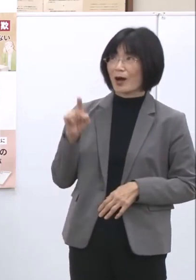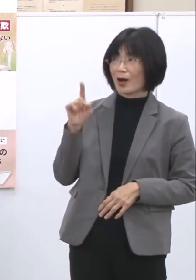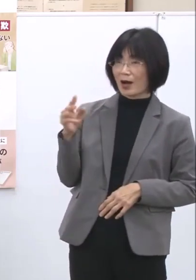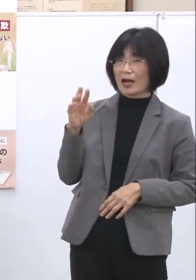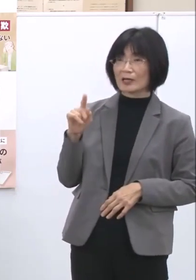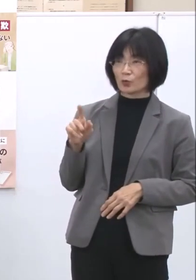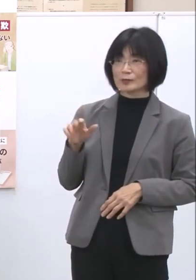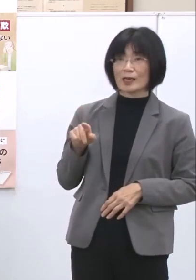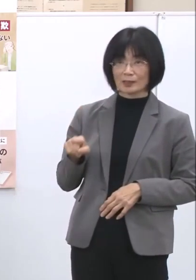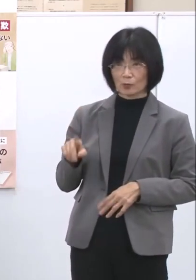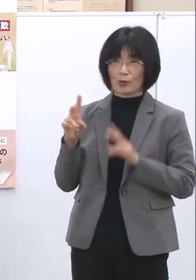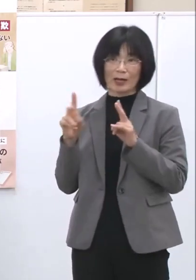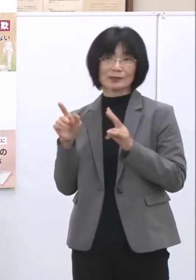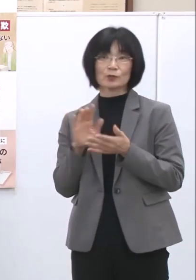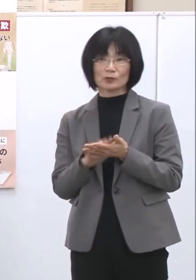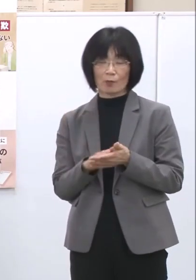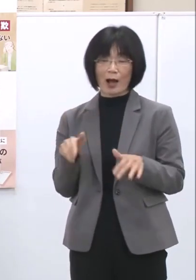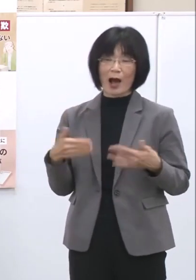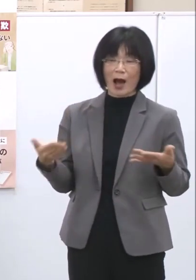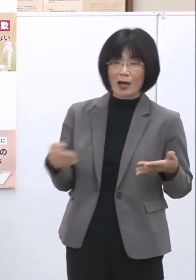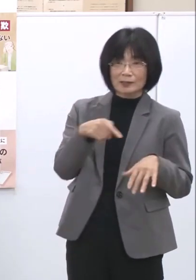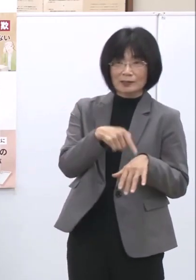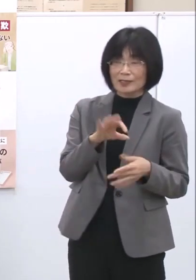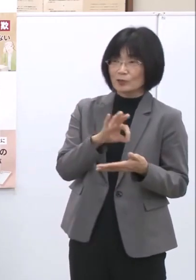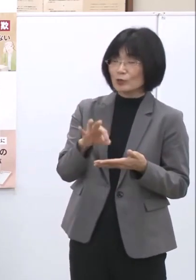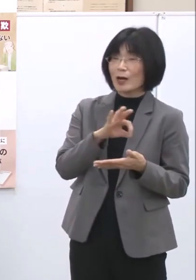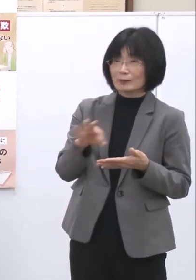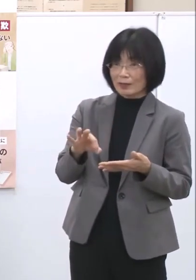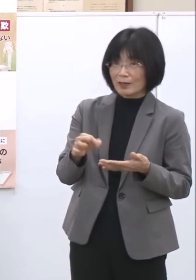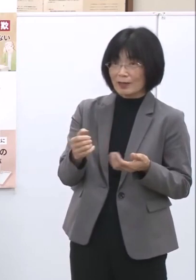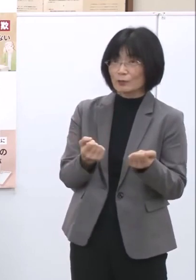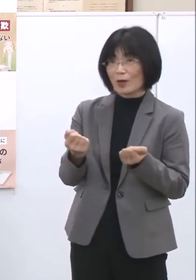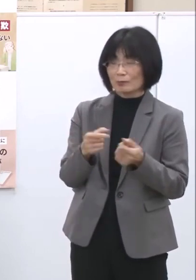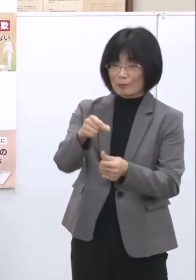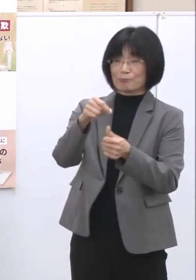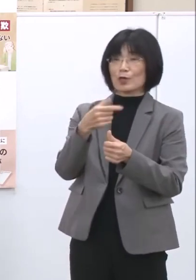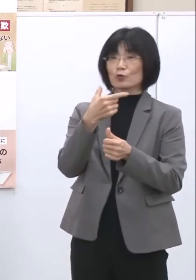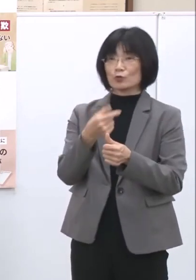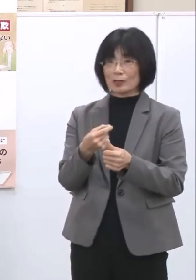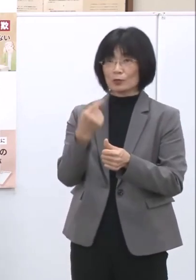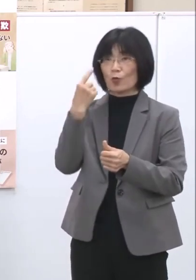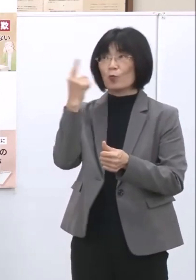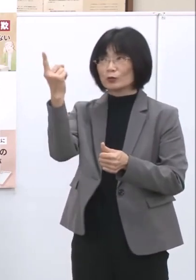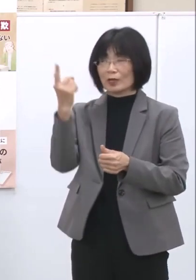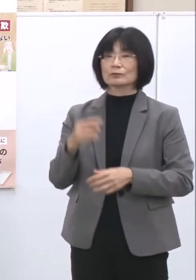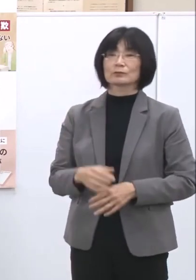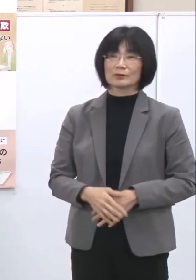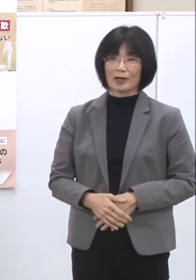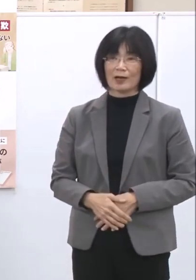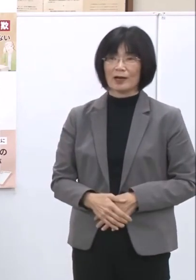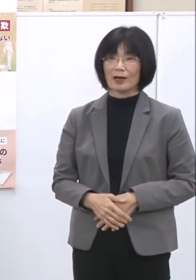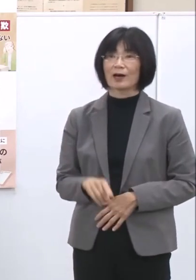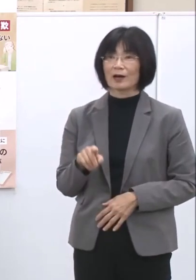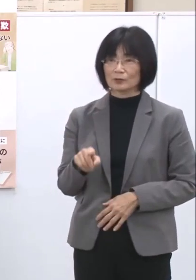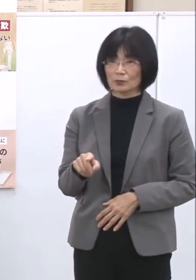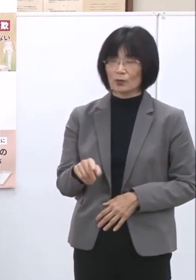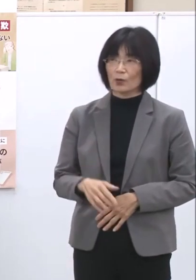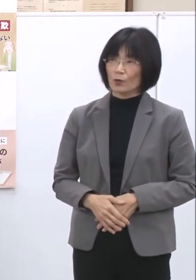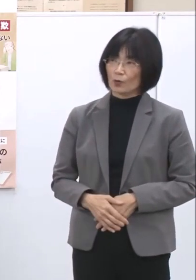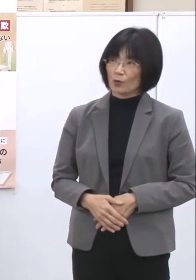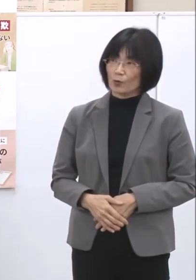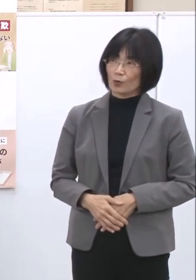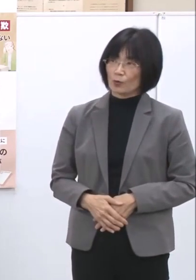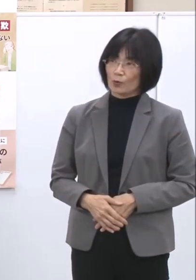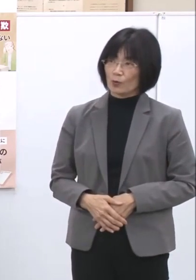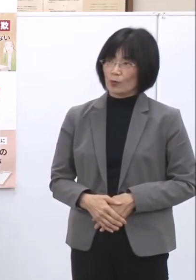が多いというのは、おっしゃる通りかなと思いまして、そうなると今の雇用の状況で前に働いた労働時間と後ろに働い